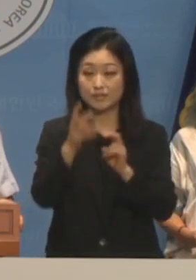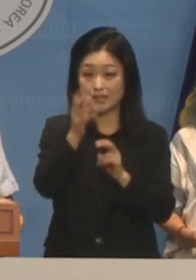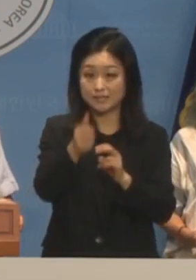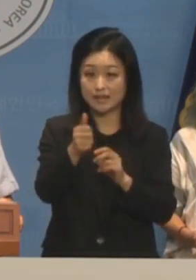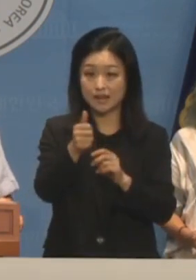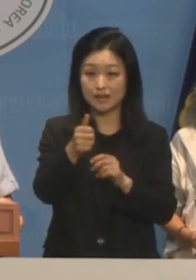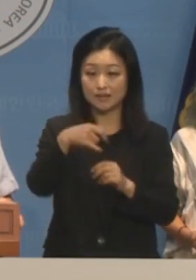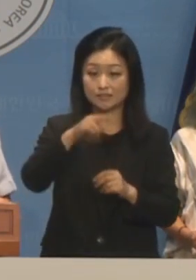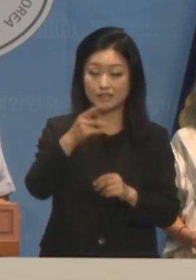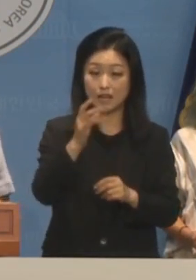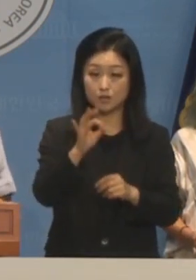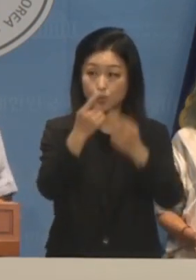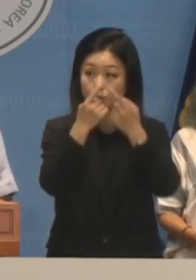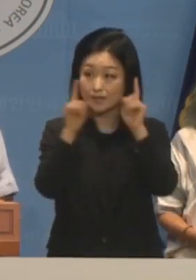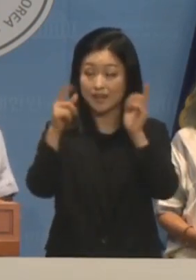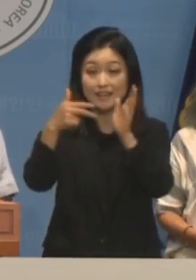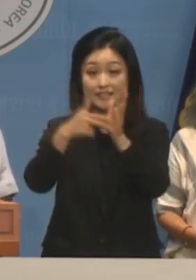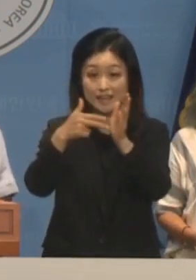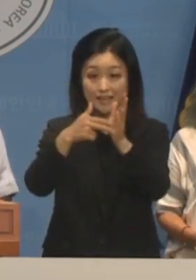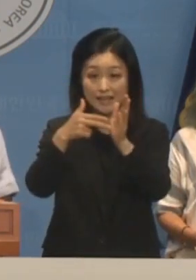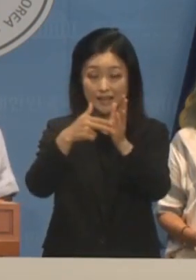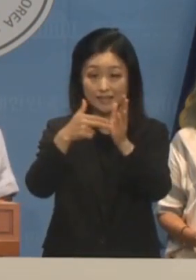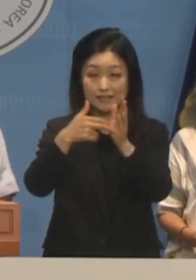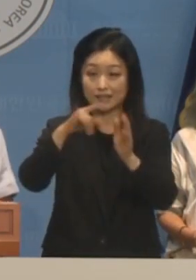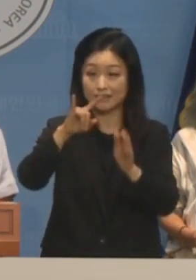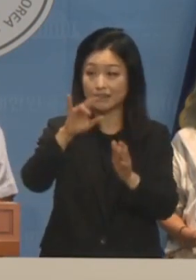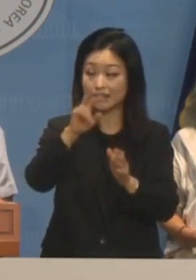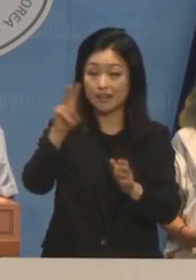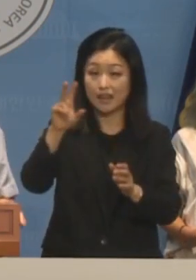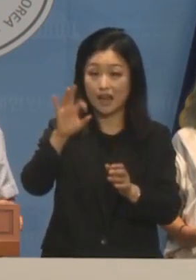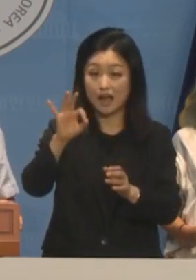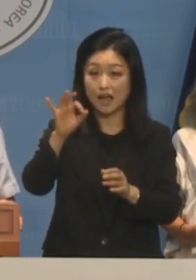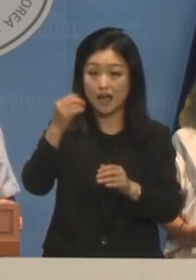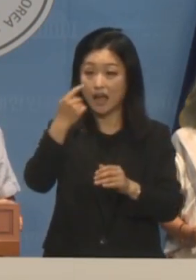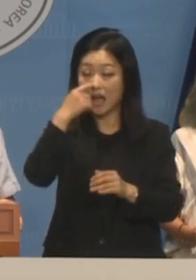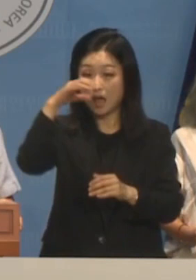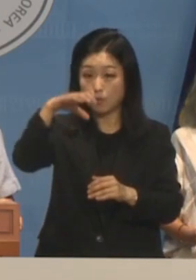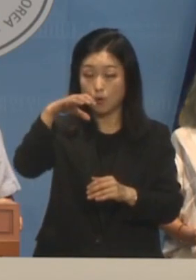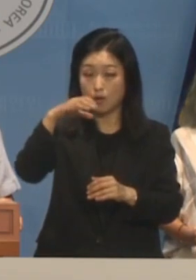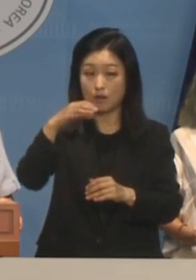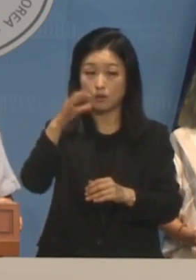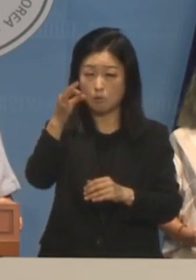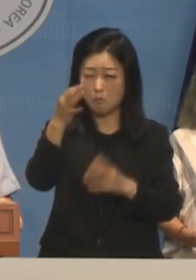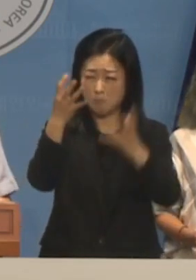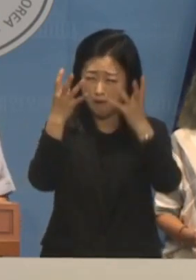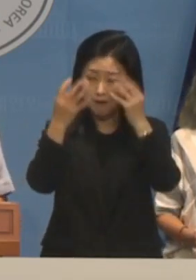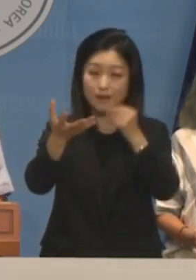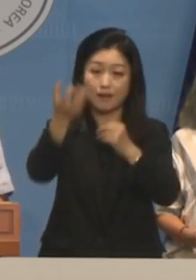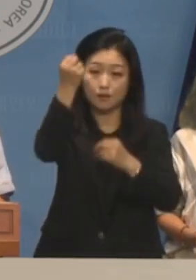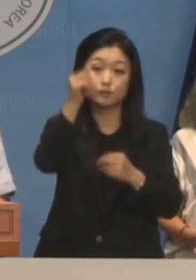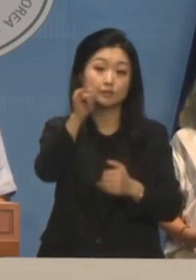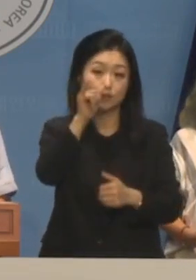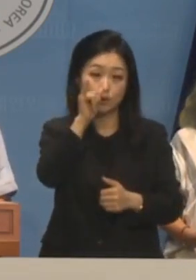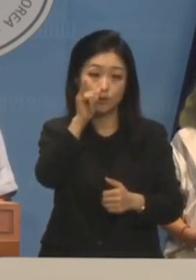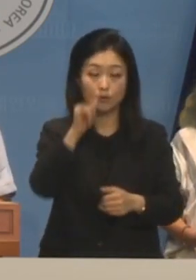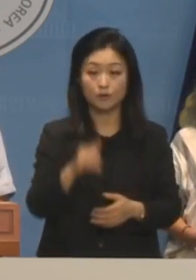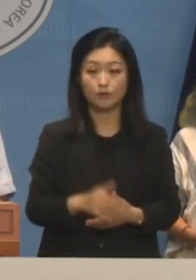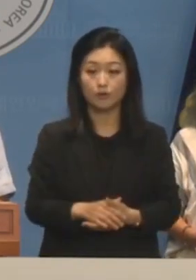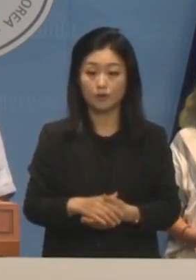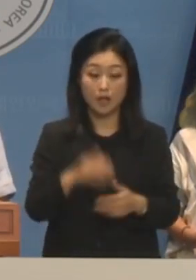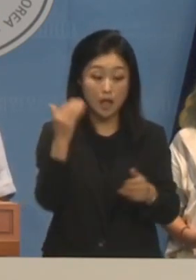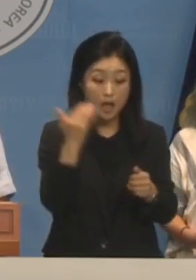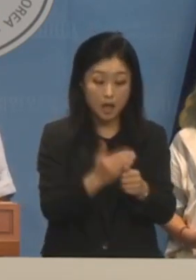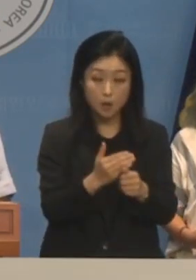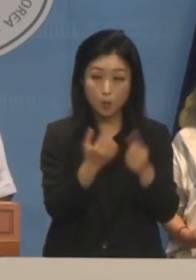세종대학교 재단인 대양학원은 수천억 원의 자산을 보유하고 있습니다. 해고